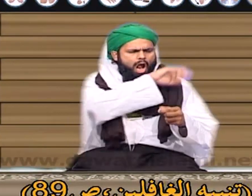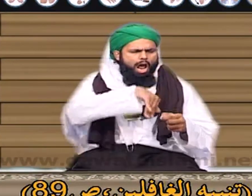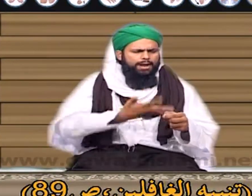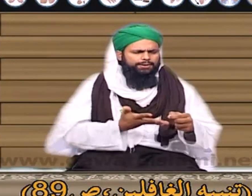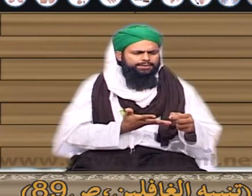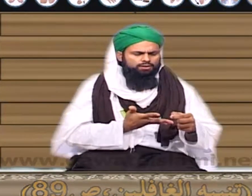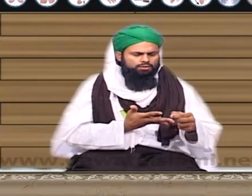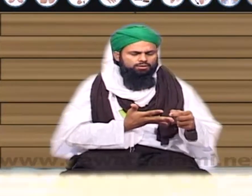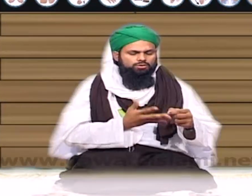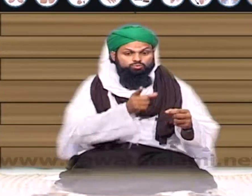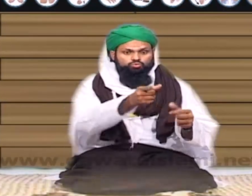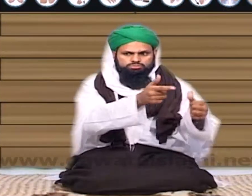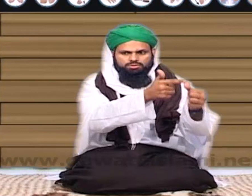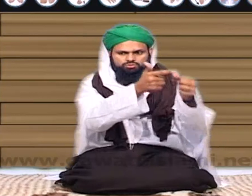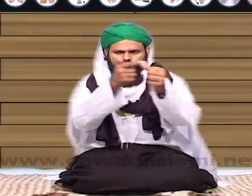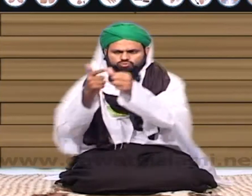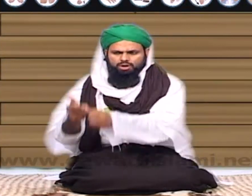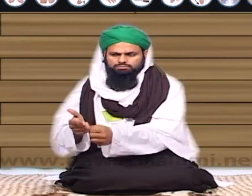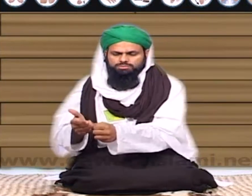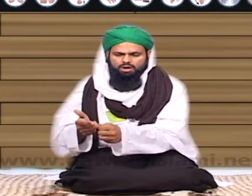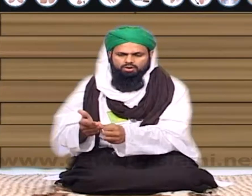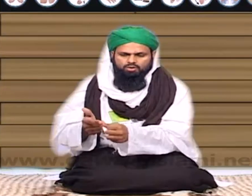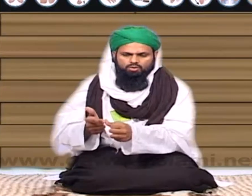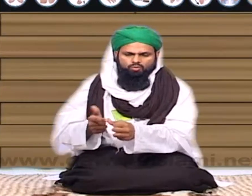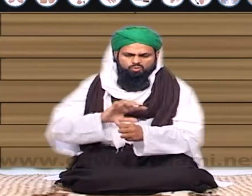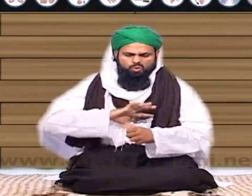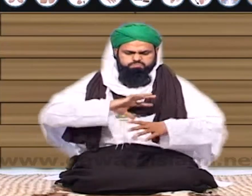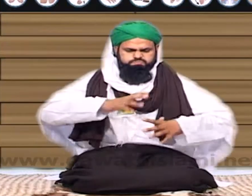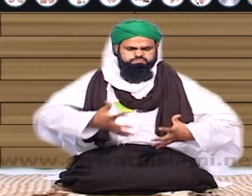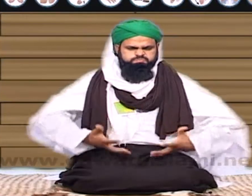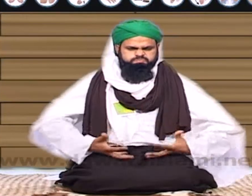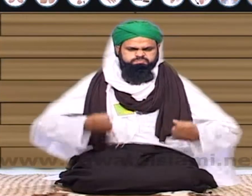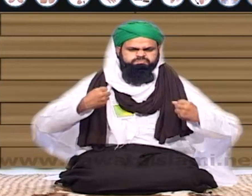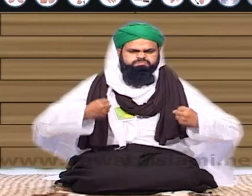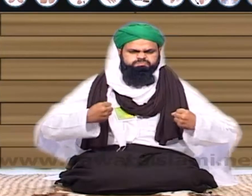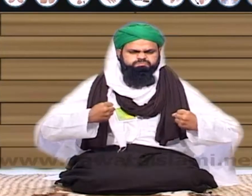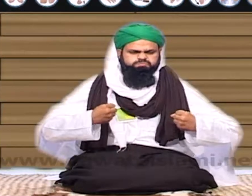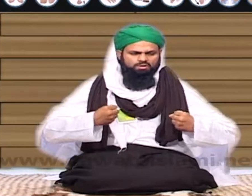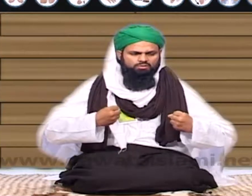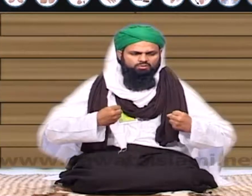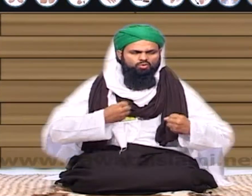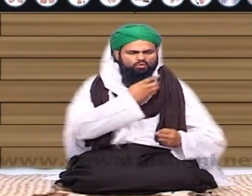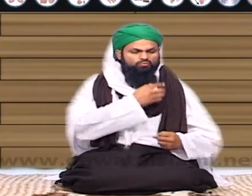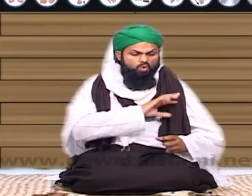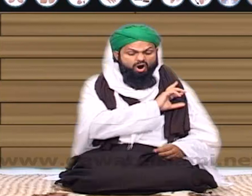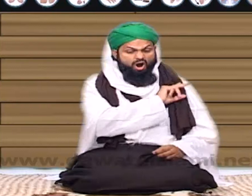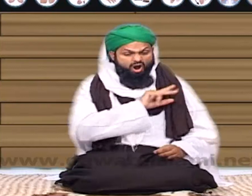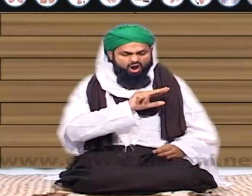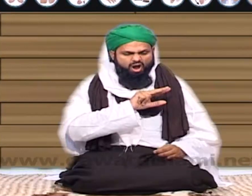فلاں کھانے پر حاضر نہیں ہوا، کیا بات؟ تو دوسرے نے جواب دیا کہ یار وہ دراصل ہے موٹا، تو